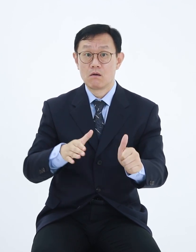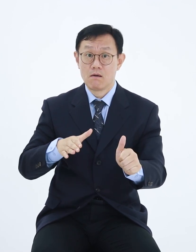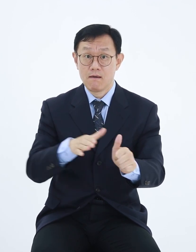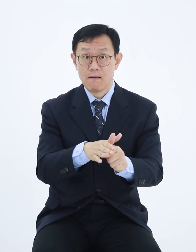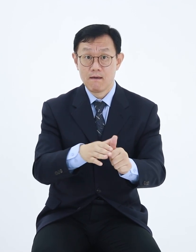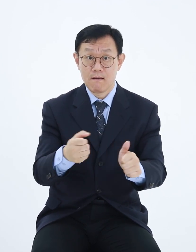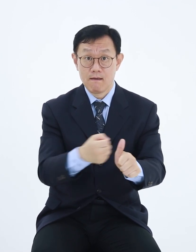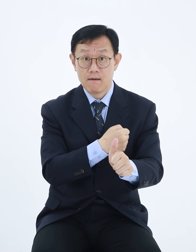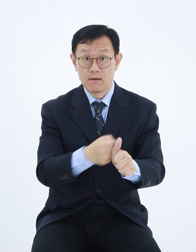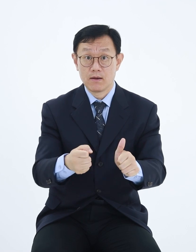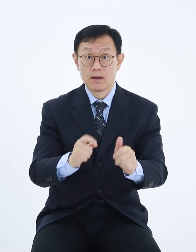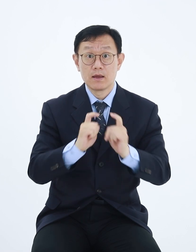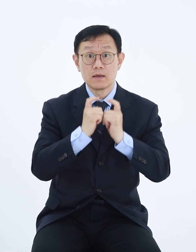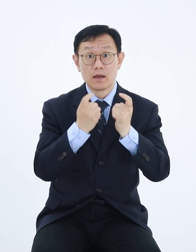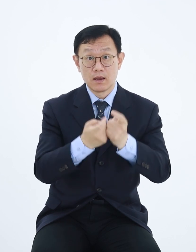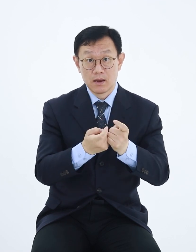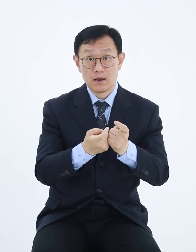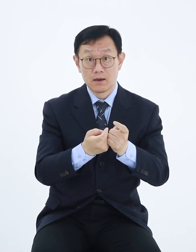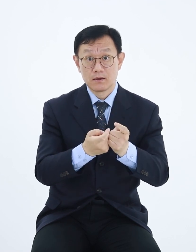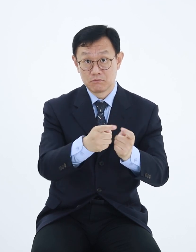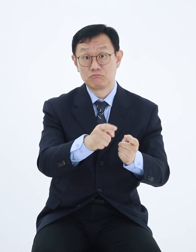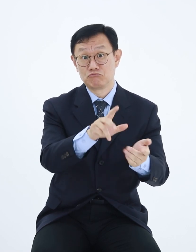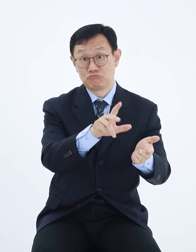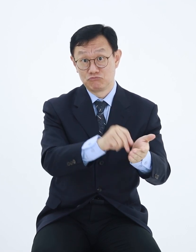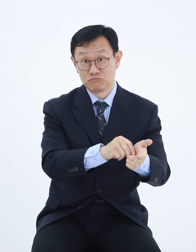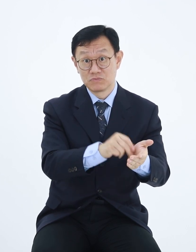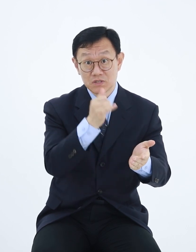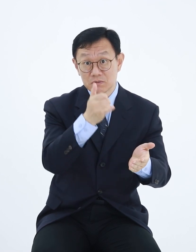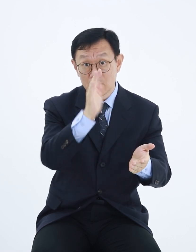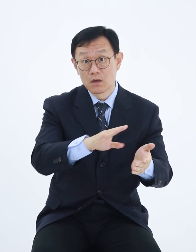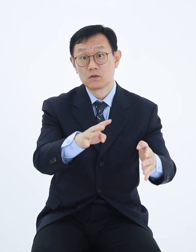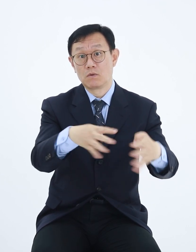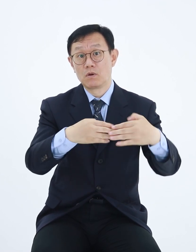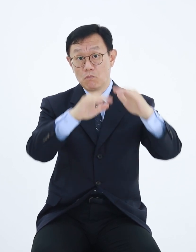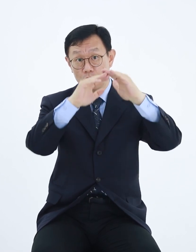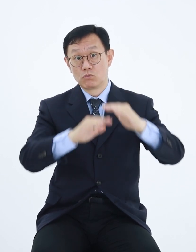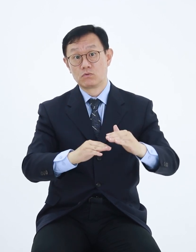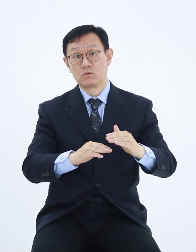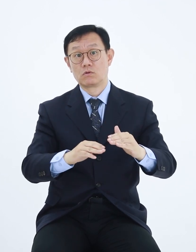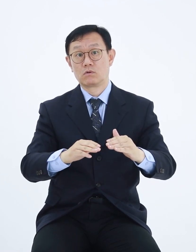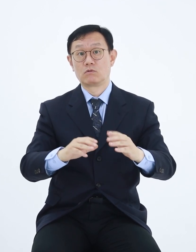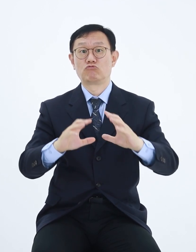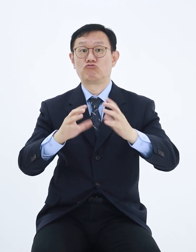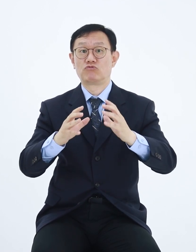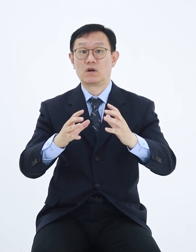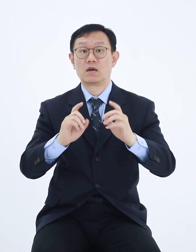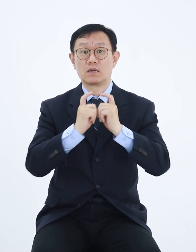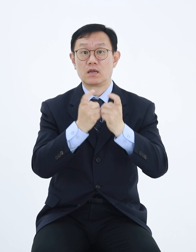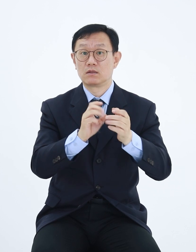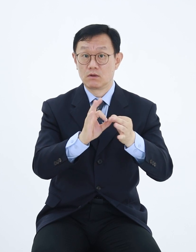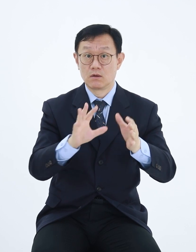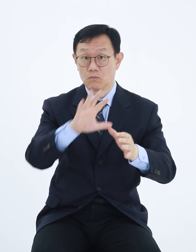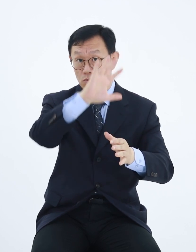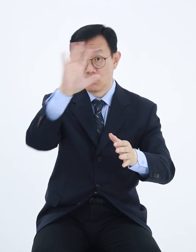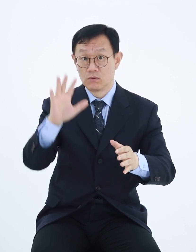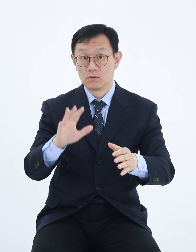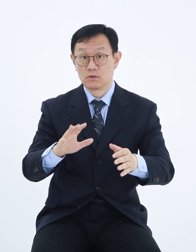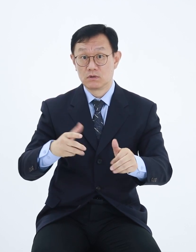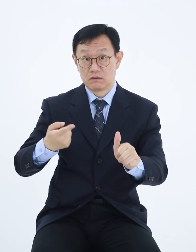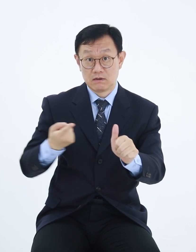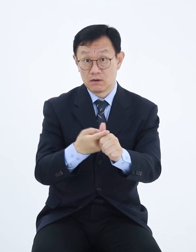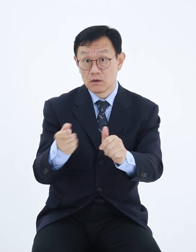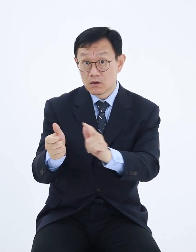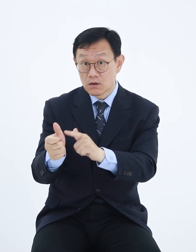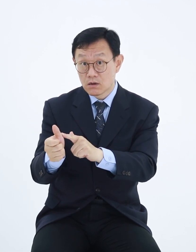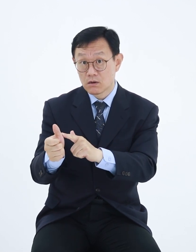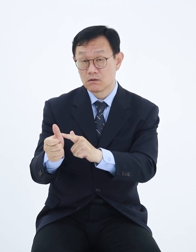행위가 개인에 의해 자행된 것이지만 협약의 모든 조항은 국가와 개인을 떠나 모든 행위자에게 적용된다는